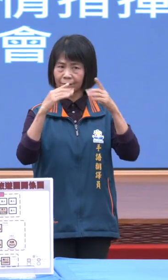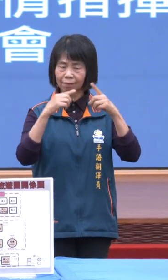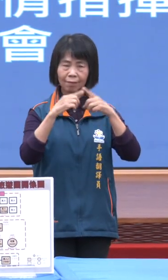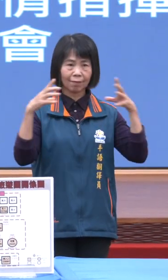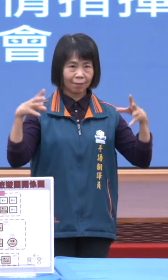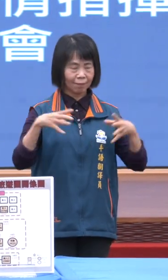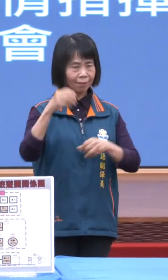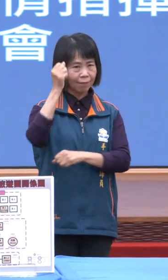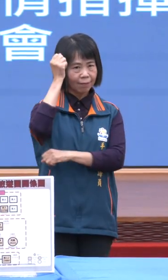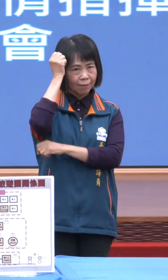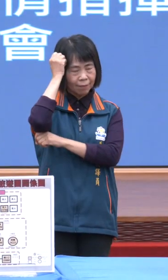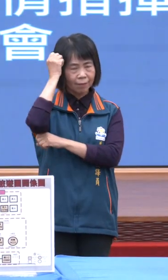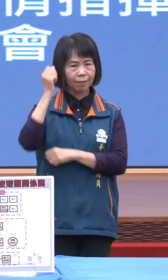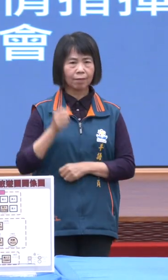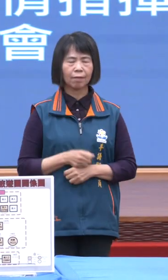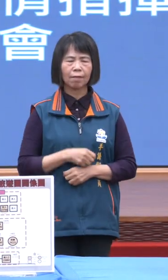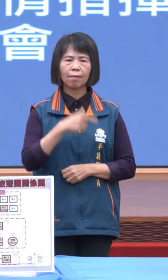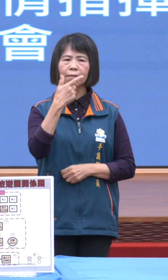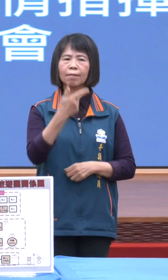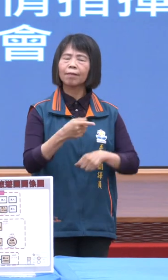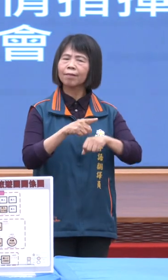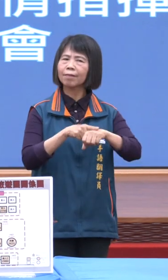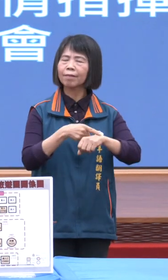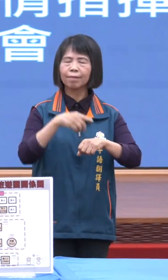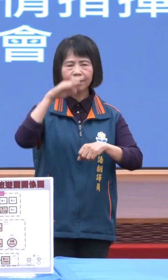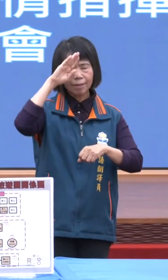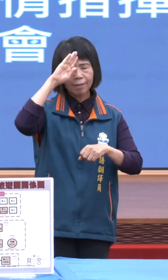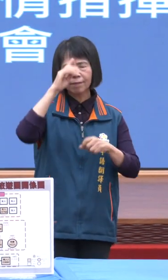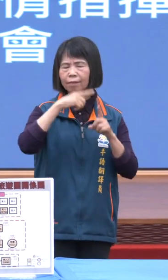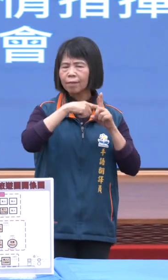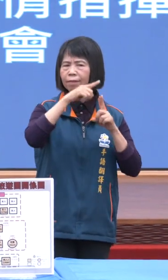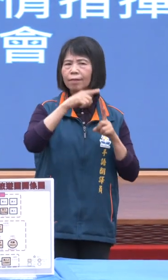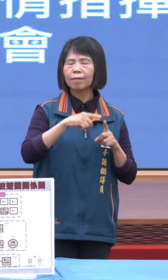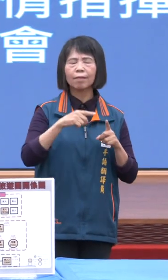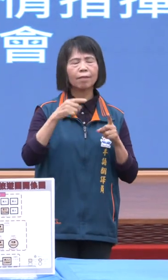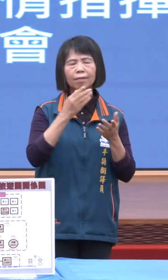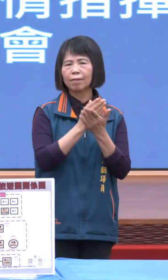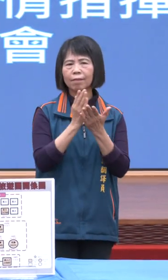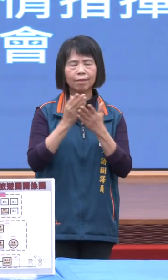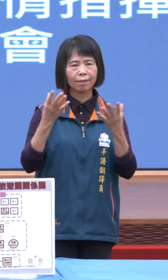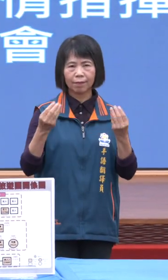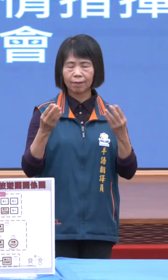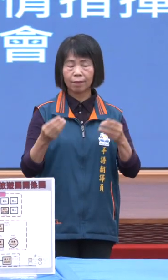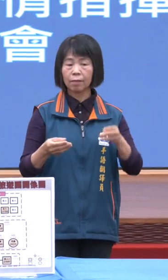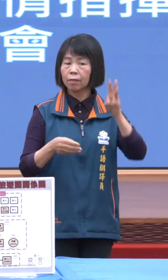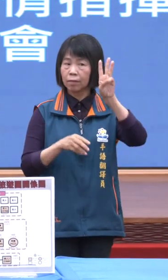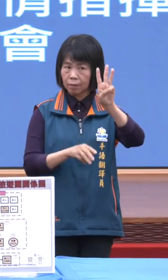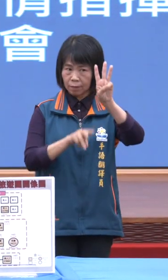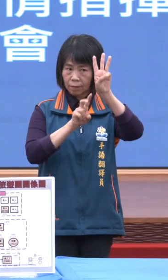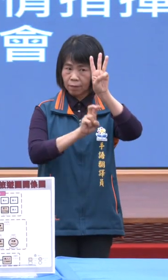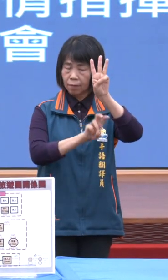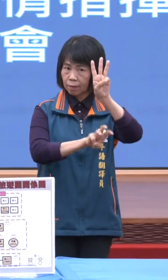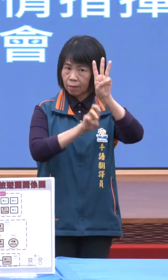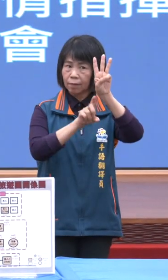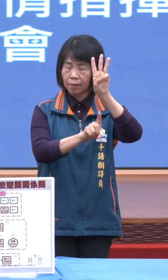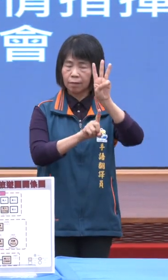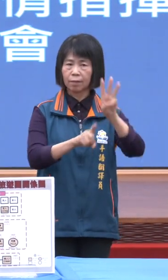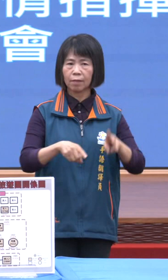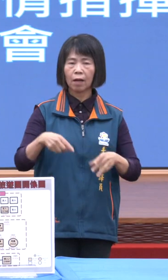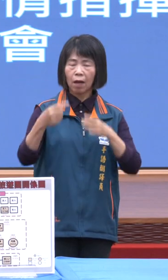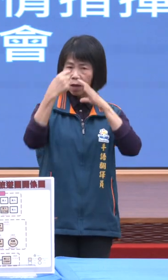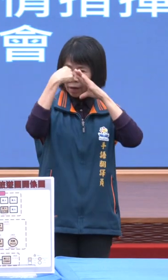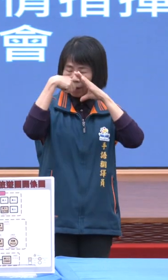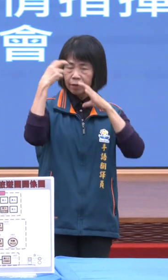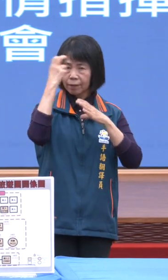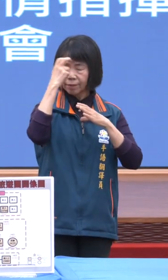住那本身没有慢性病，他在3月31号的时候有做过 PCR 的采检